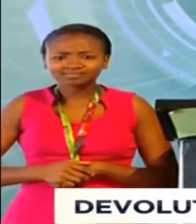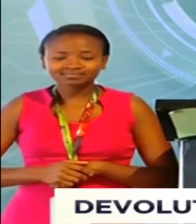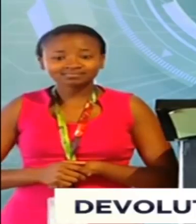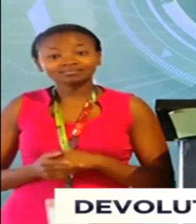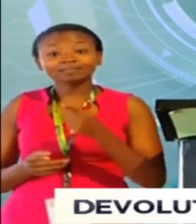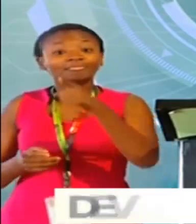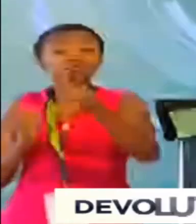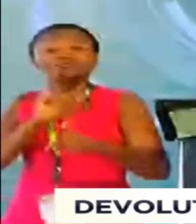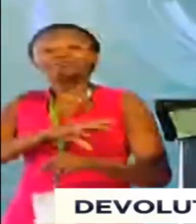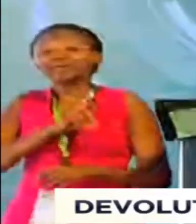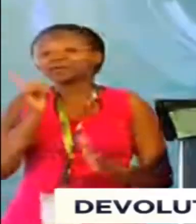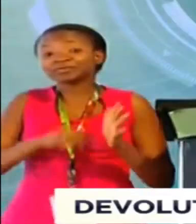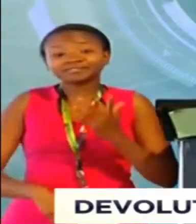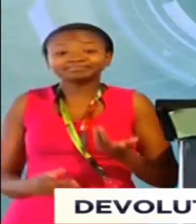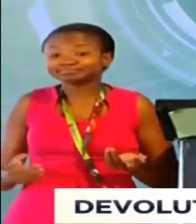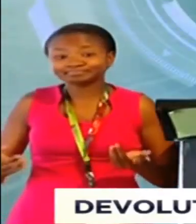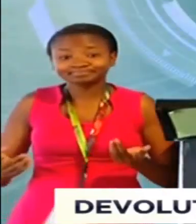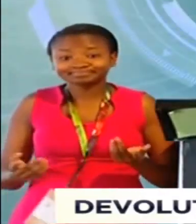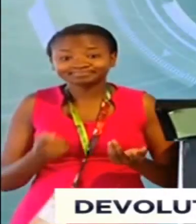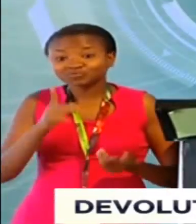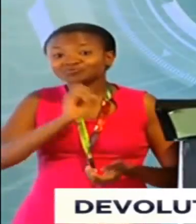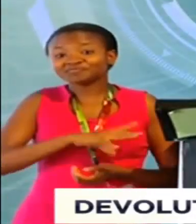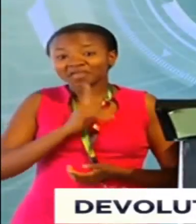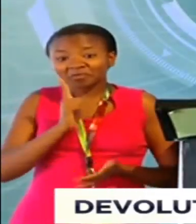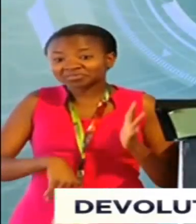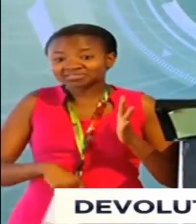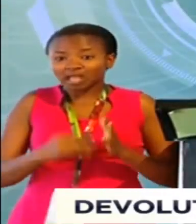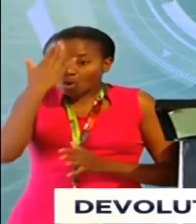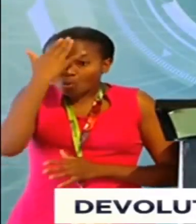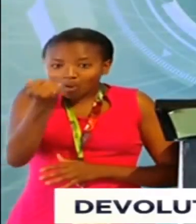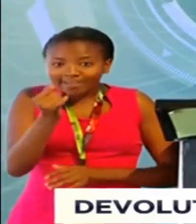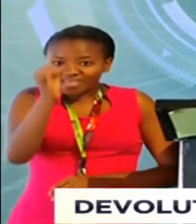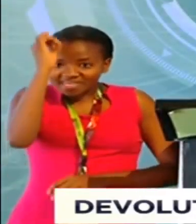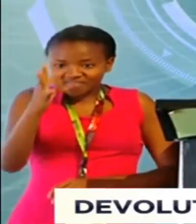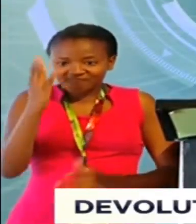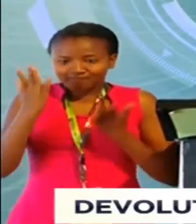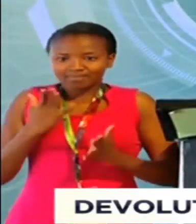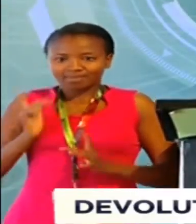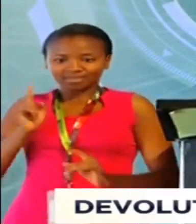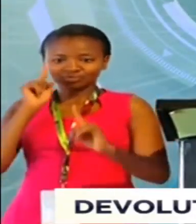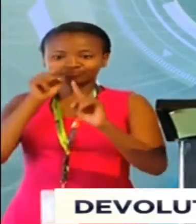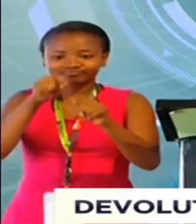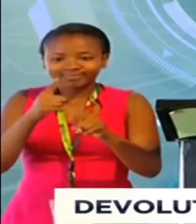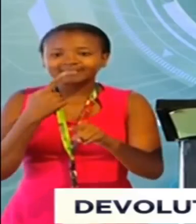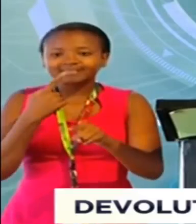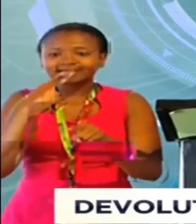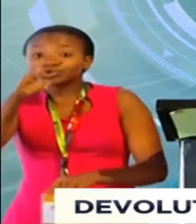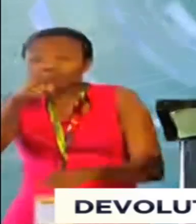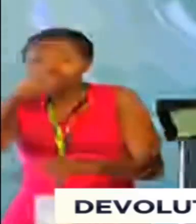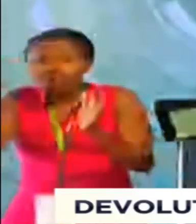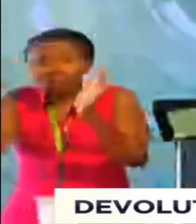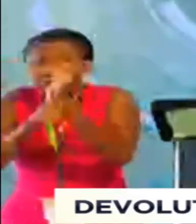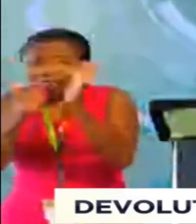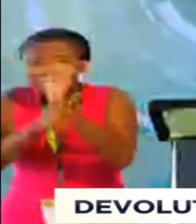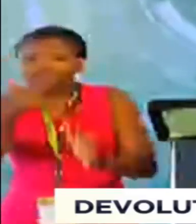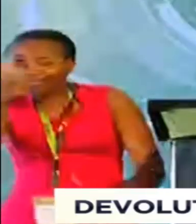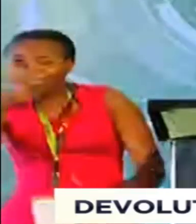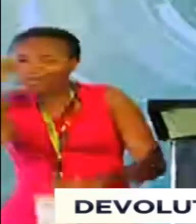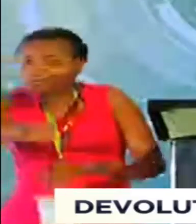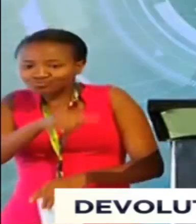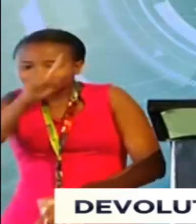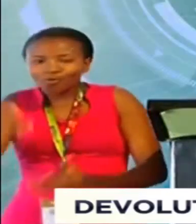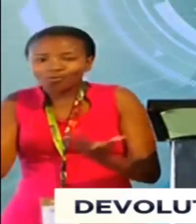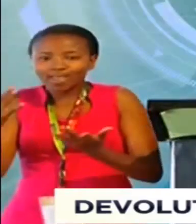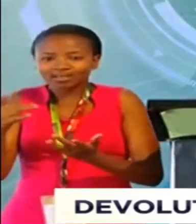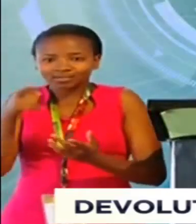Now what do you have to fear? Kwa sababu hata ukija uambiwe umefanya makosa, si utapata nafasi ya kujitetea? Au